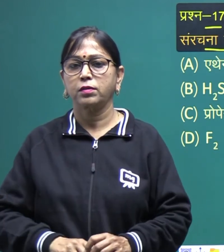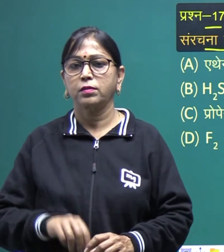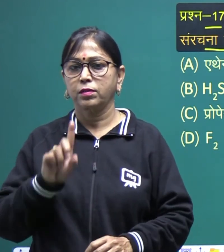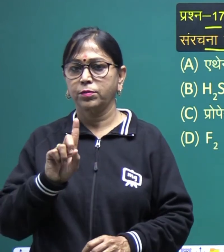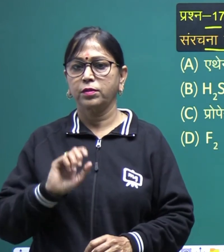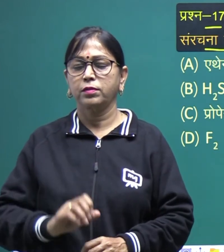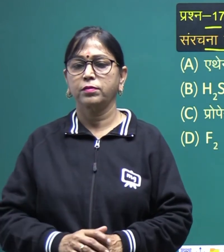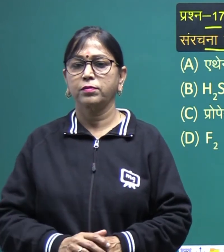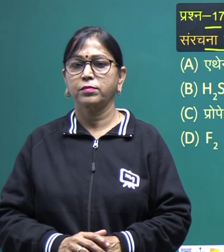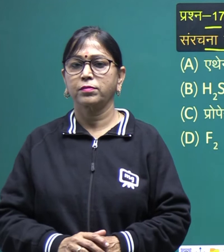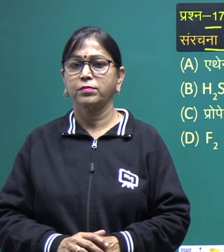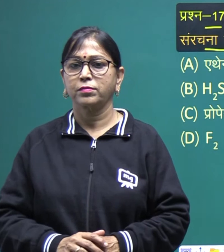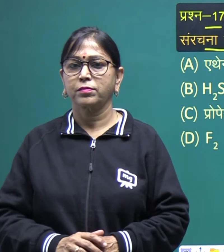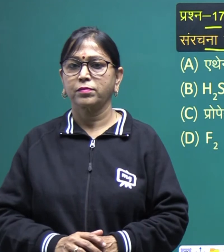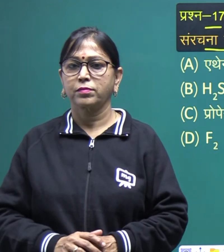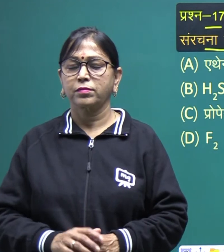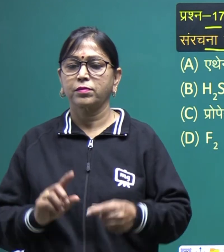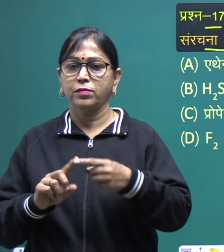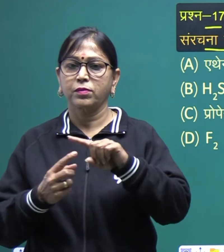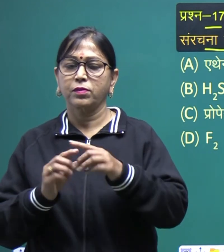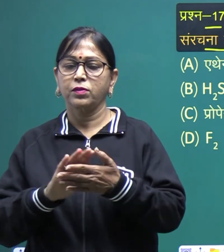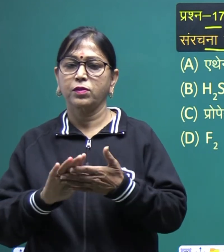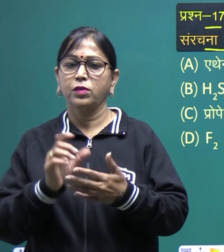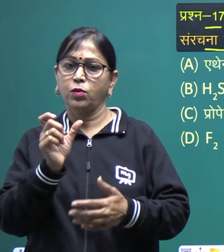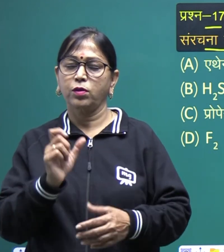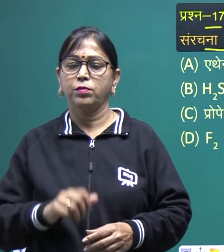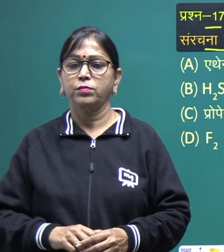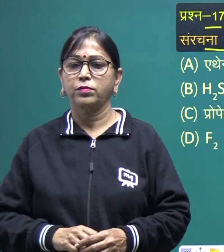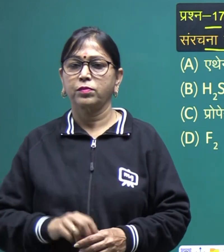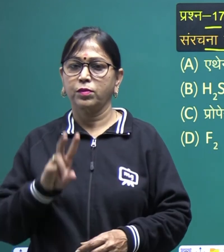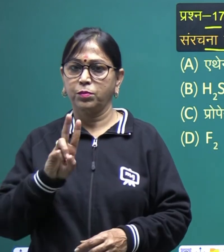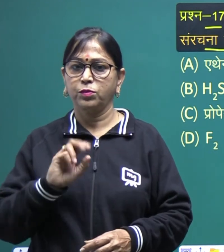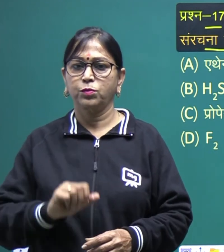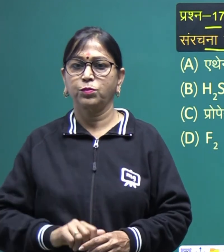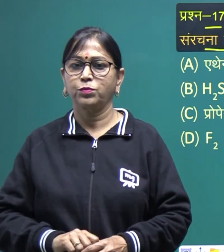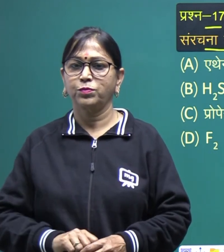नंबर 1, एथेनोइक अम्ल। नंबर 2,